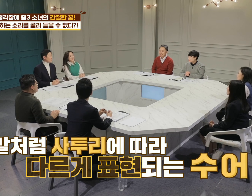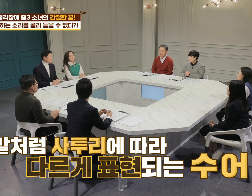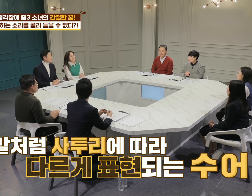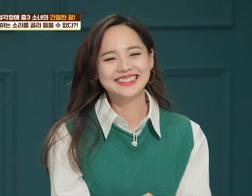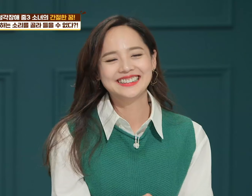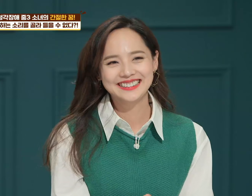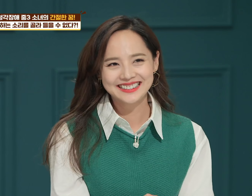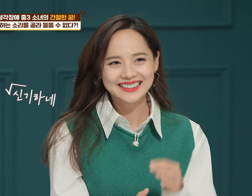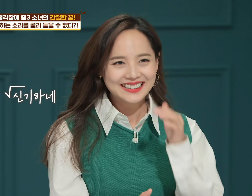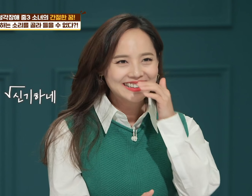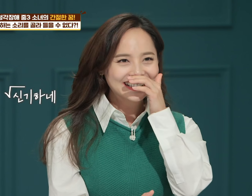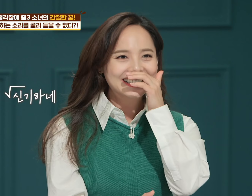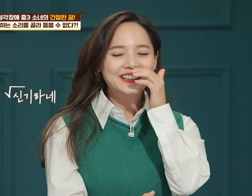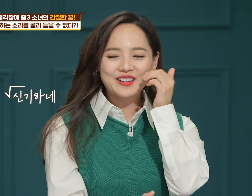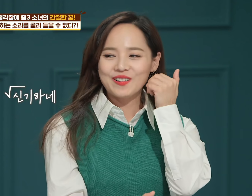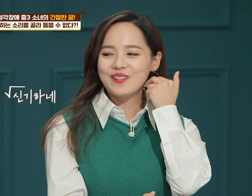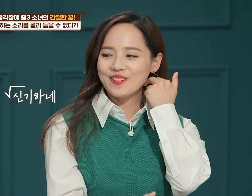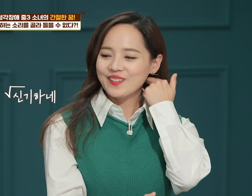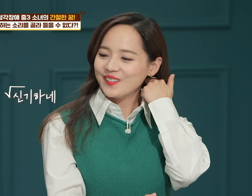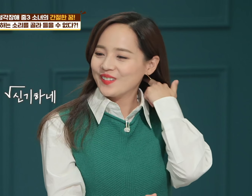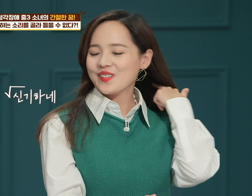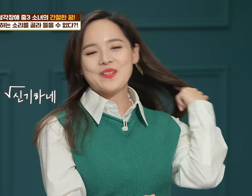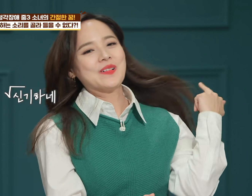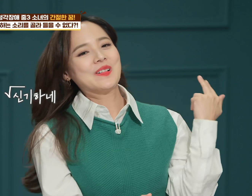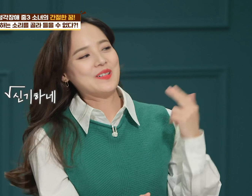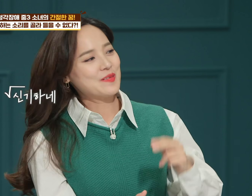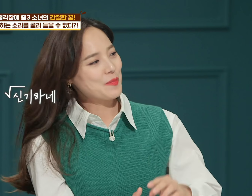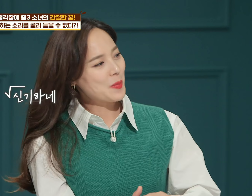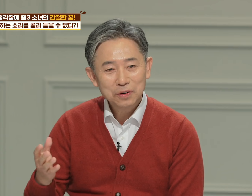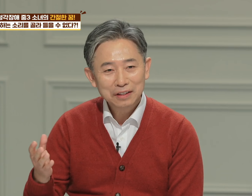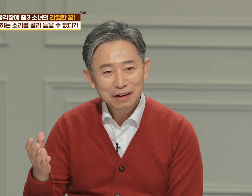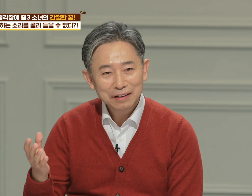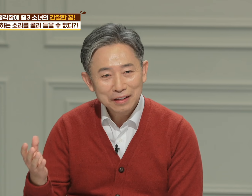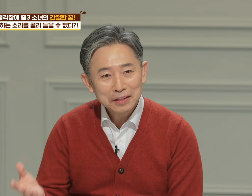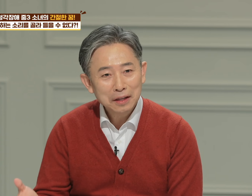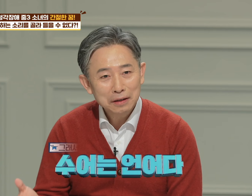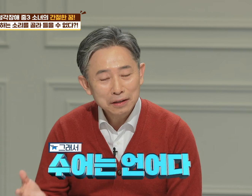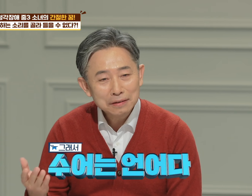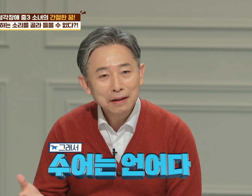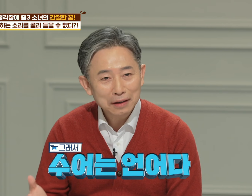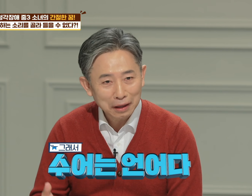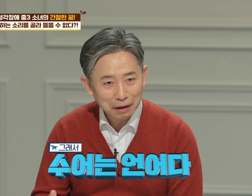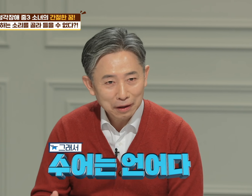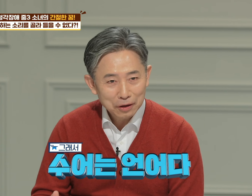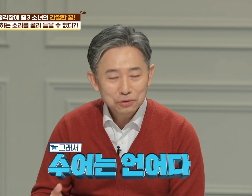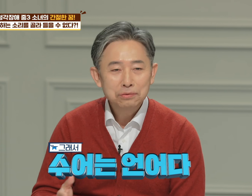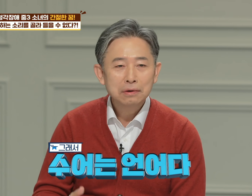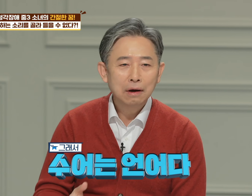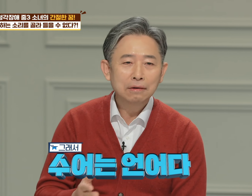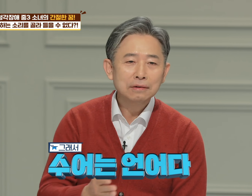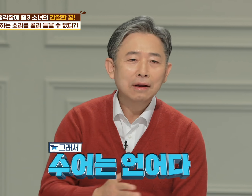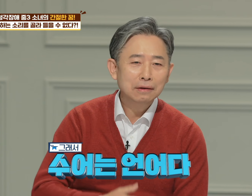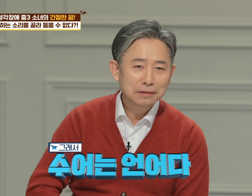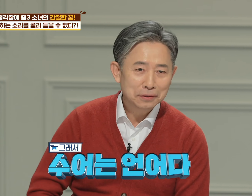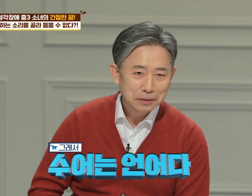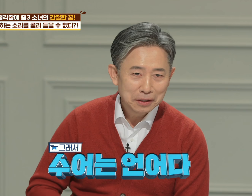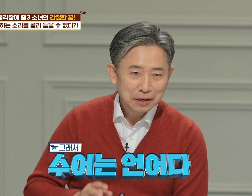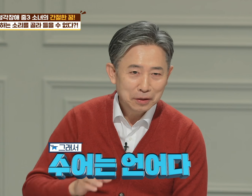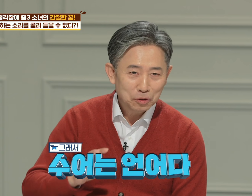그렇구나 하고 저도. 다른 게, 수어가 다른 게 있다는 게 수어가 언어라는 것을 이렇게 또